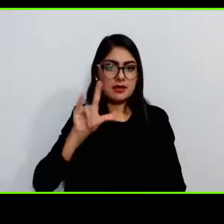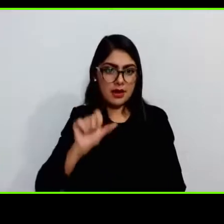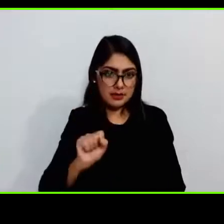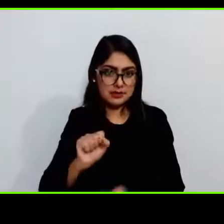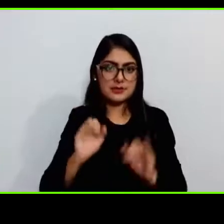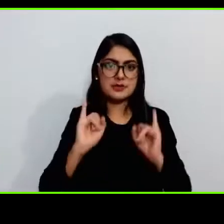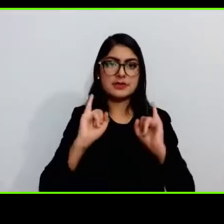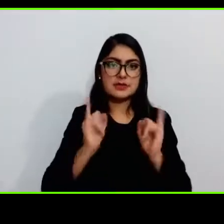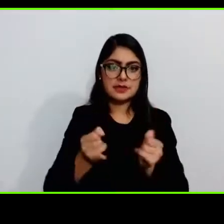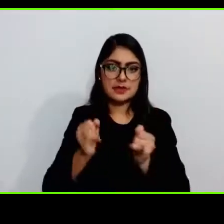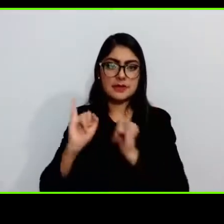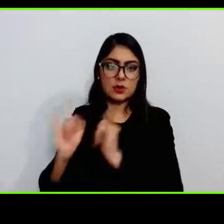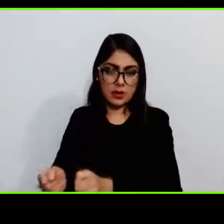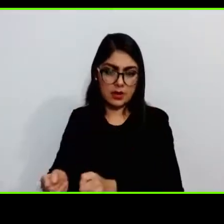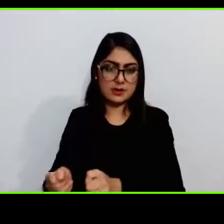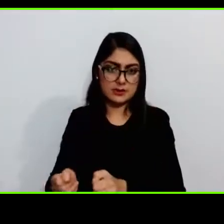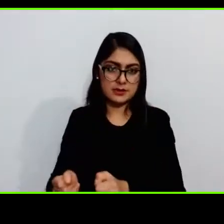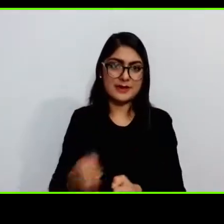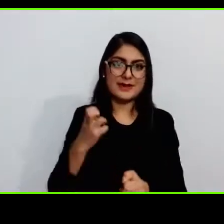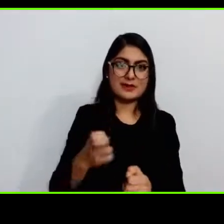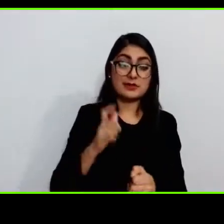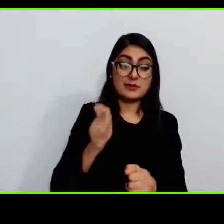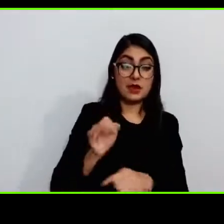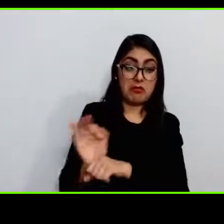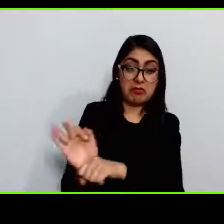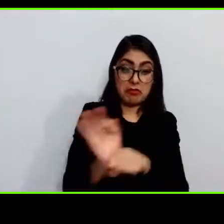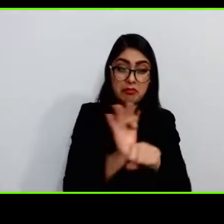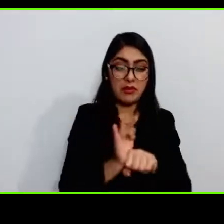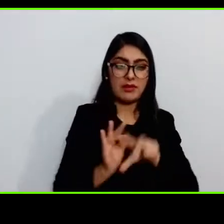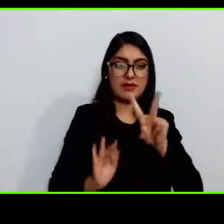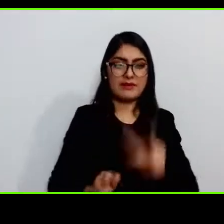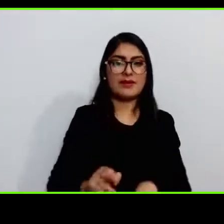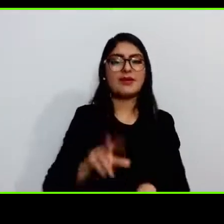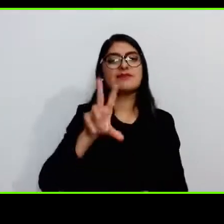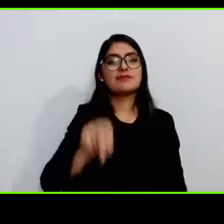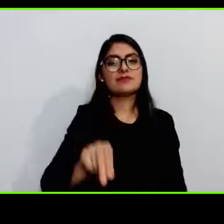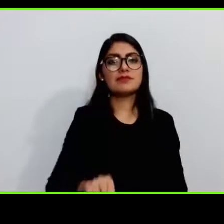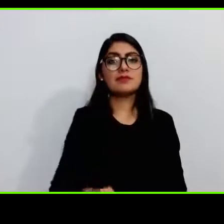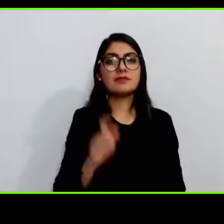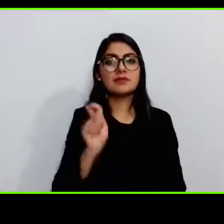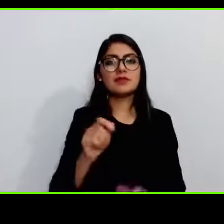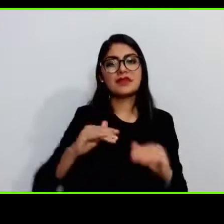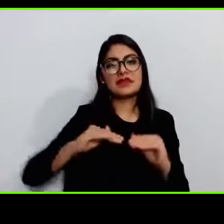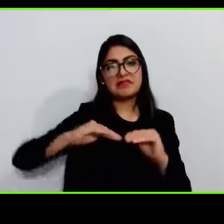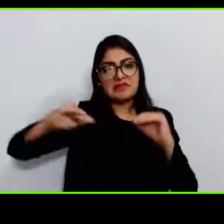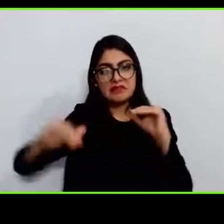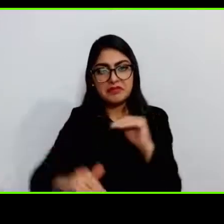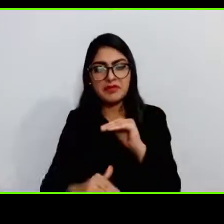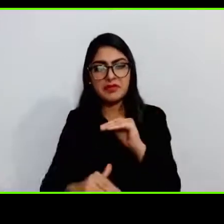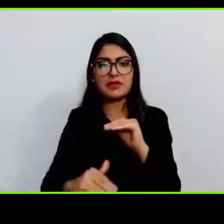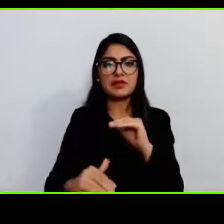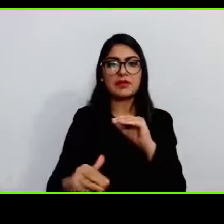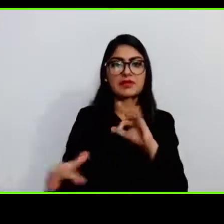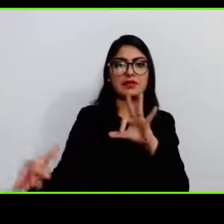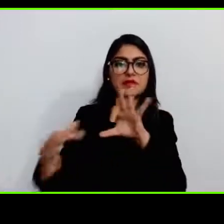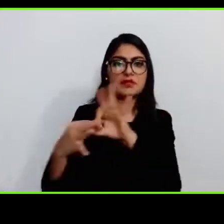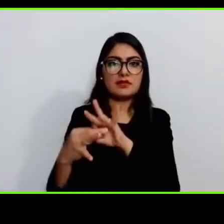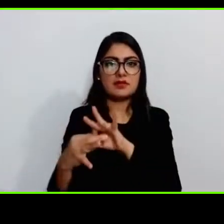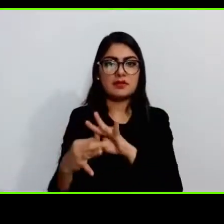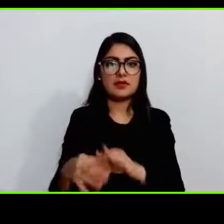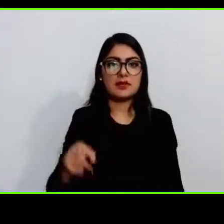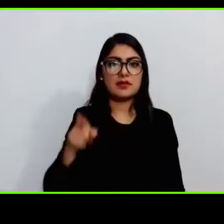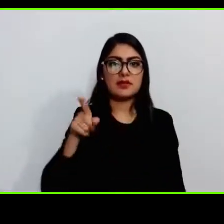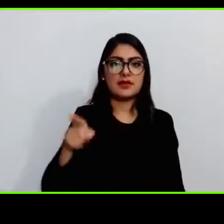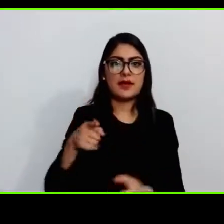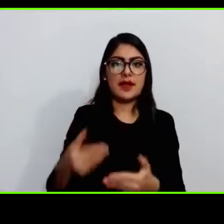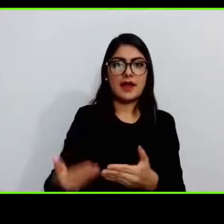del Estado. Y en realidad se subordinaba, yo diría, a lo que se conocía, o lo que yo considero como una, no que se conocía, pero como